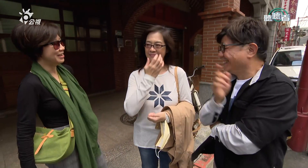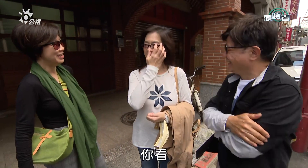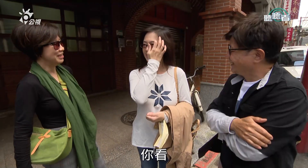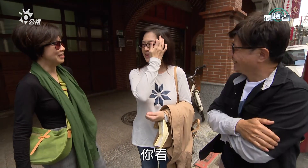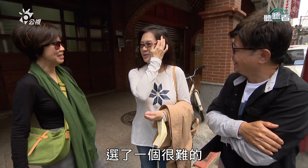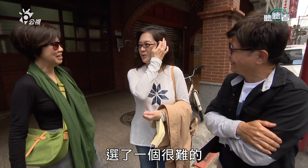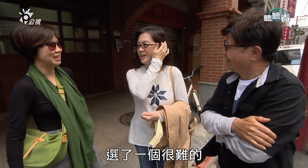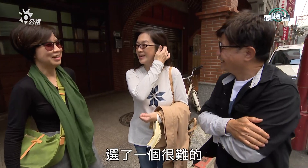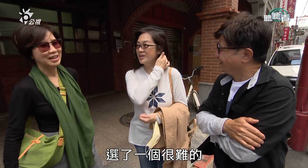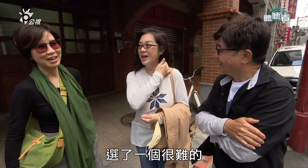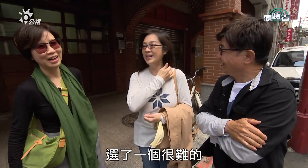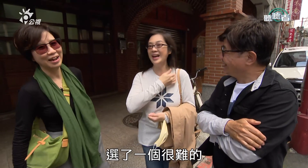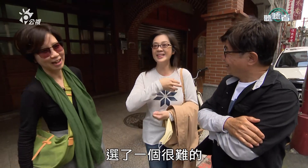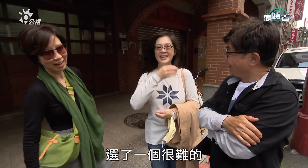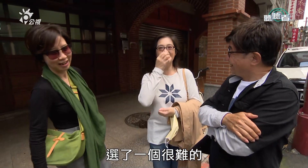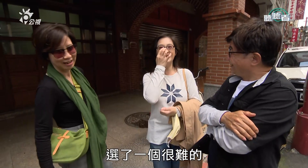嘿嘿，你看， 选了一个很难的，